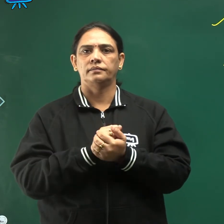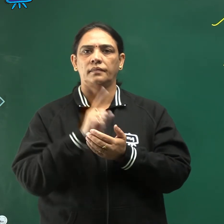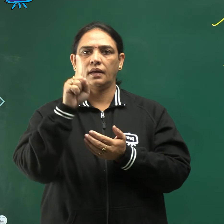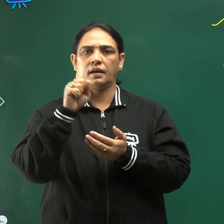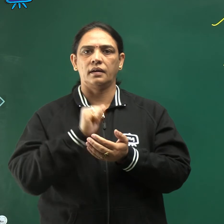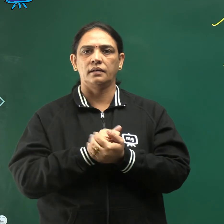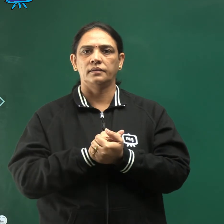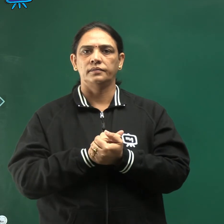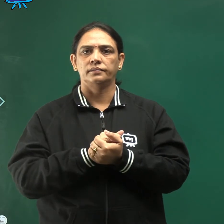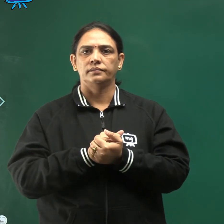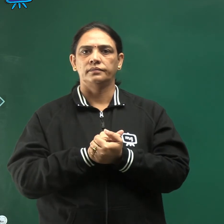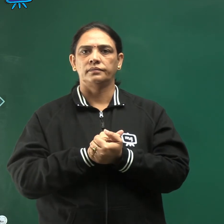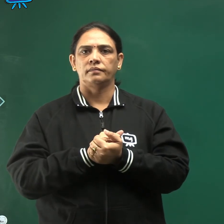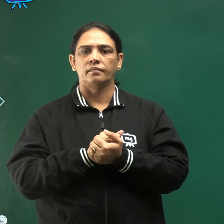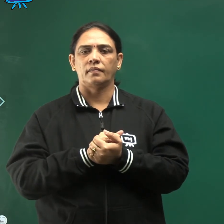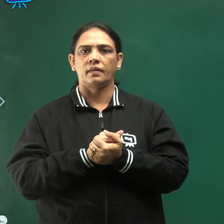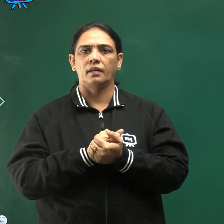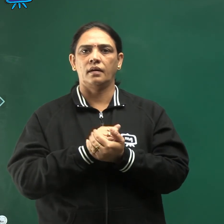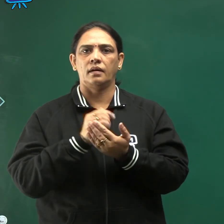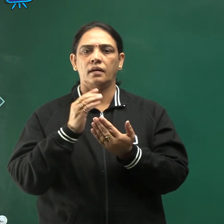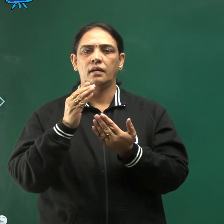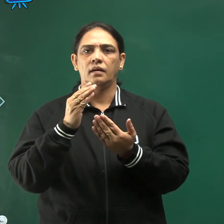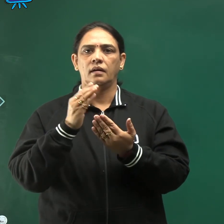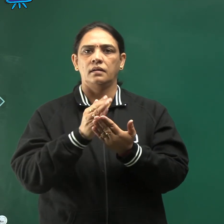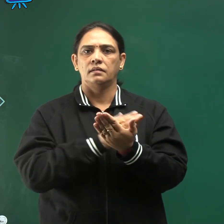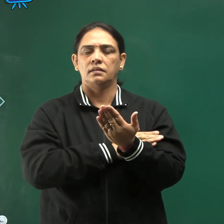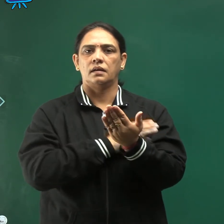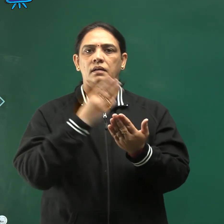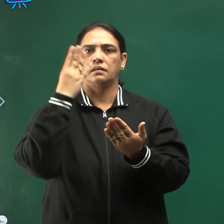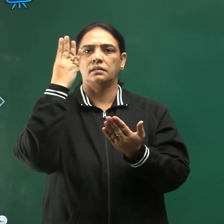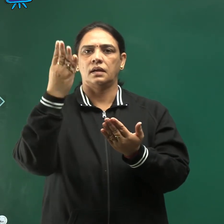1। चरण 4,